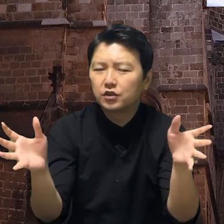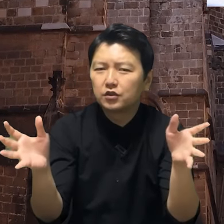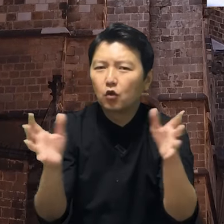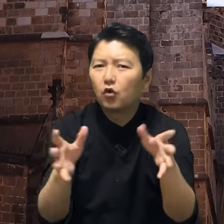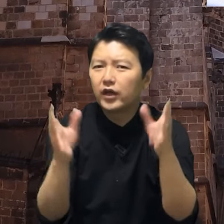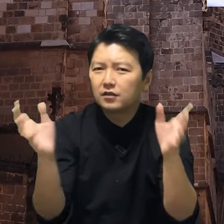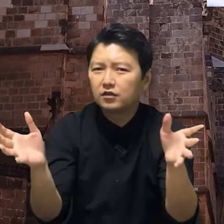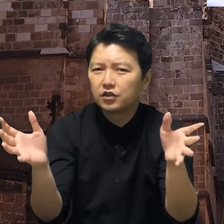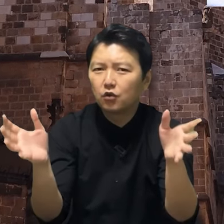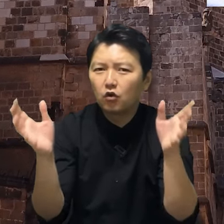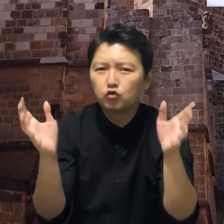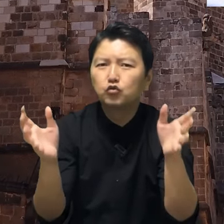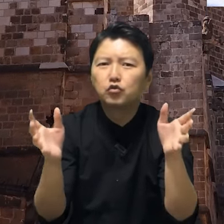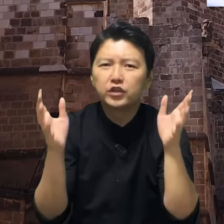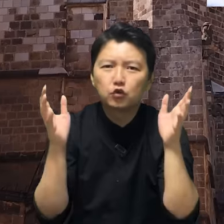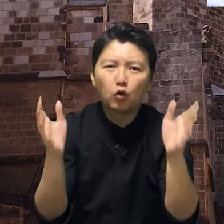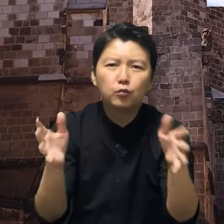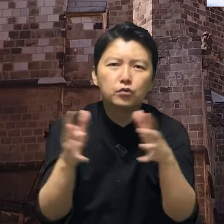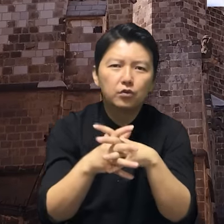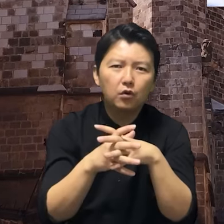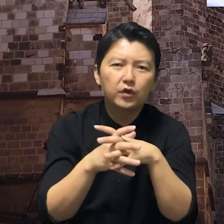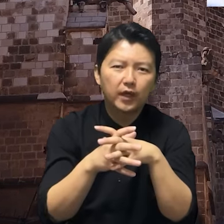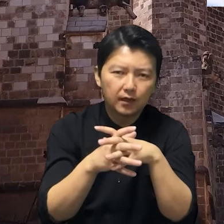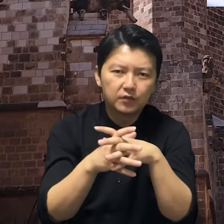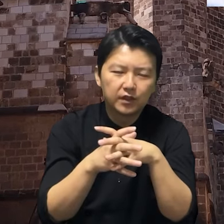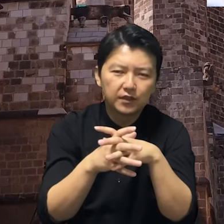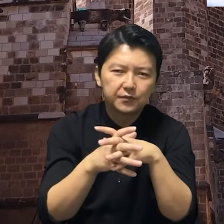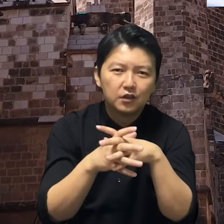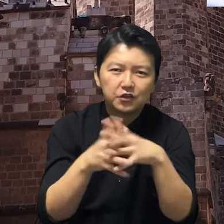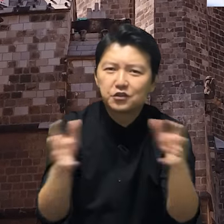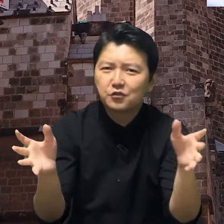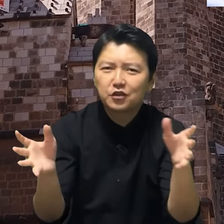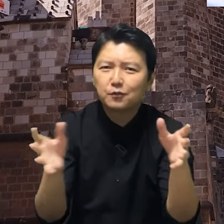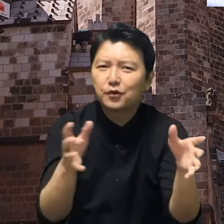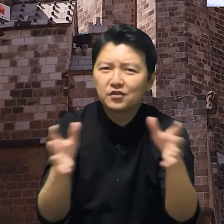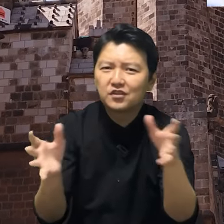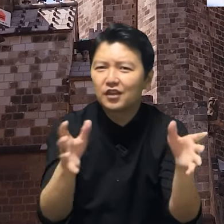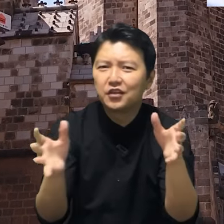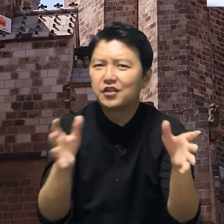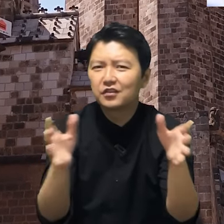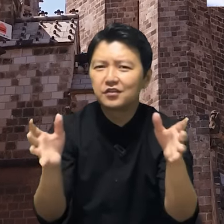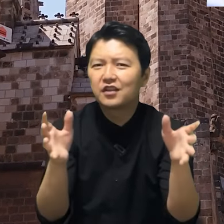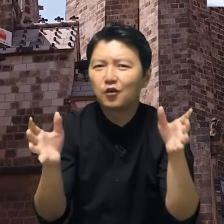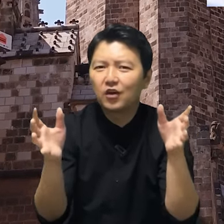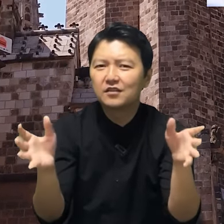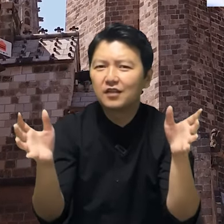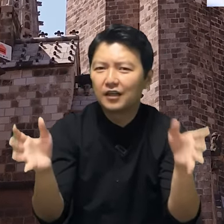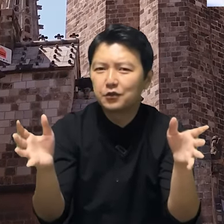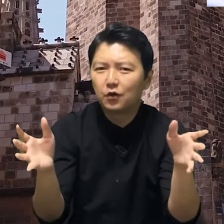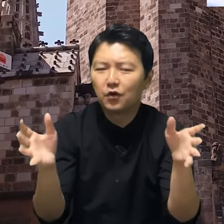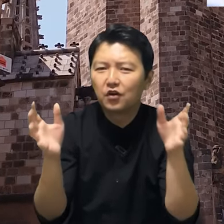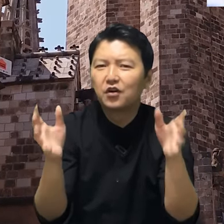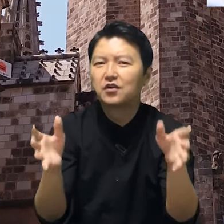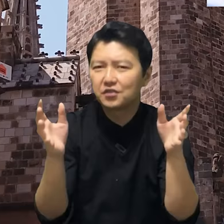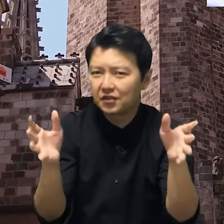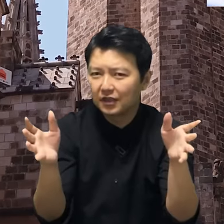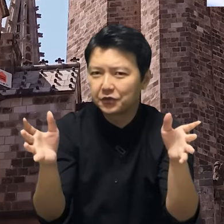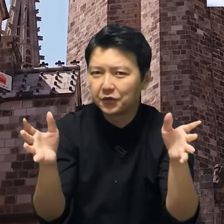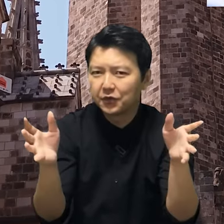모친은 고향을 등지고 중국의 동북으로 향합니다. 지금처럼 버스나 KTX를 타고 가는 거 아니고 걸어서 갔죠.